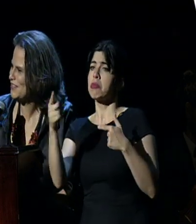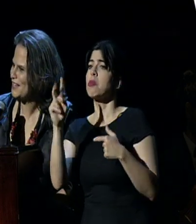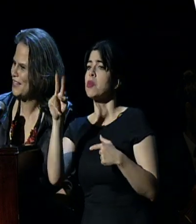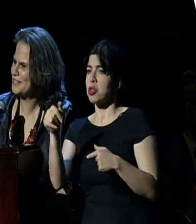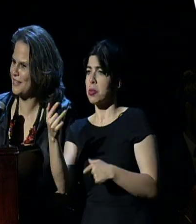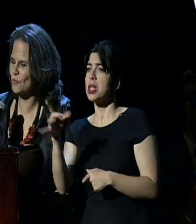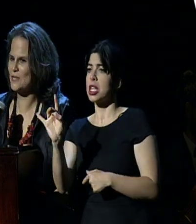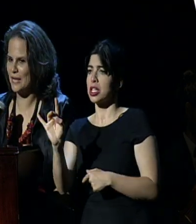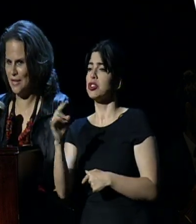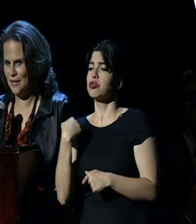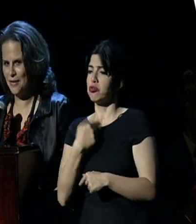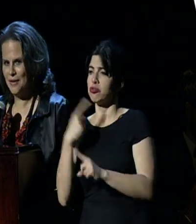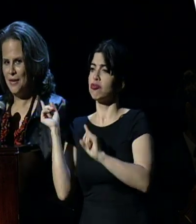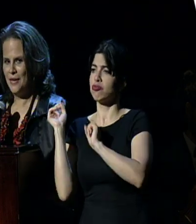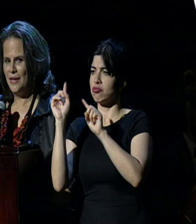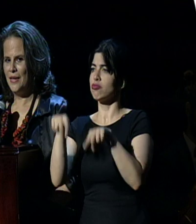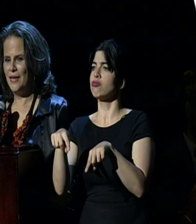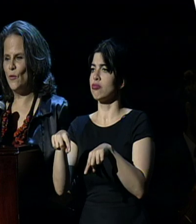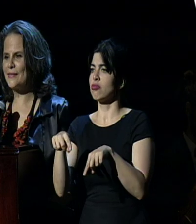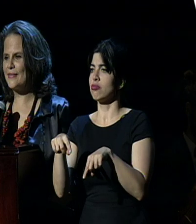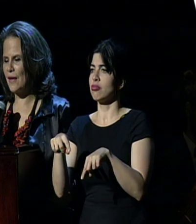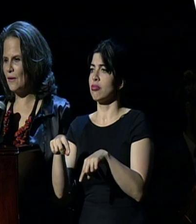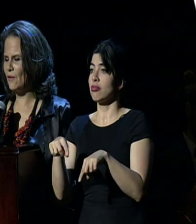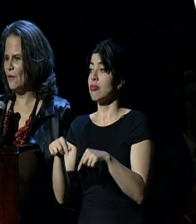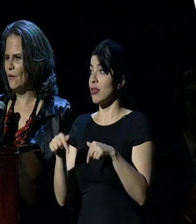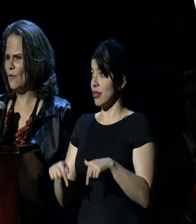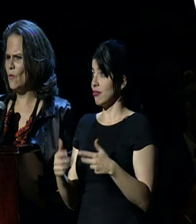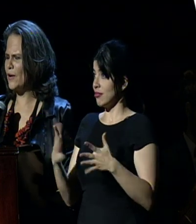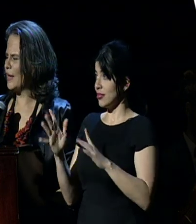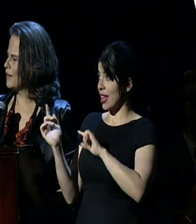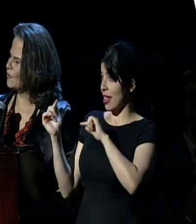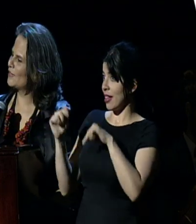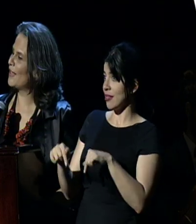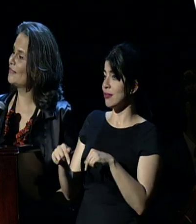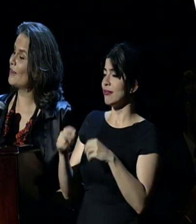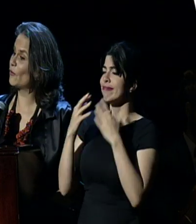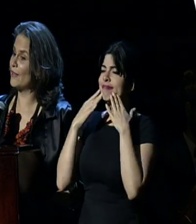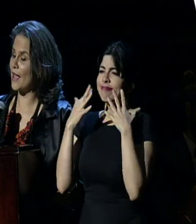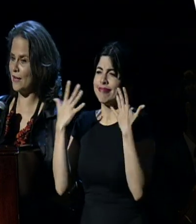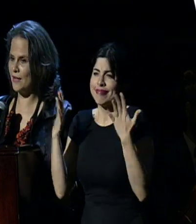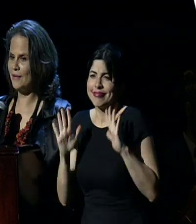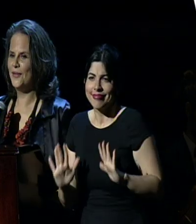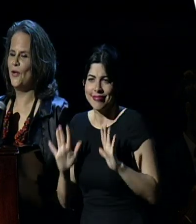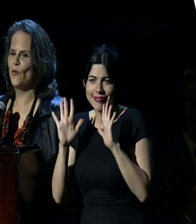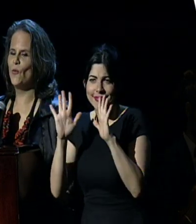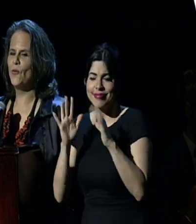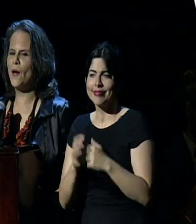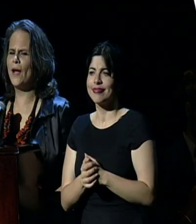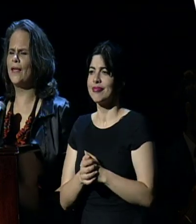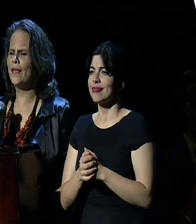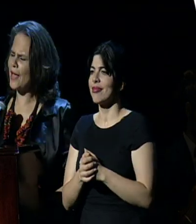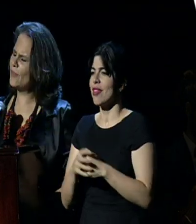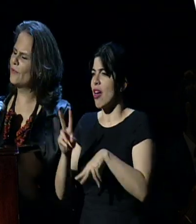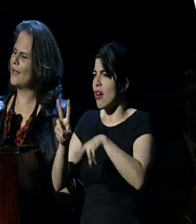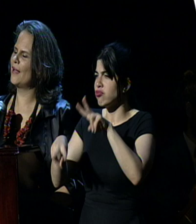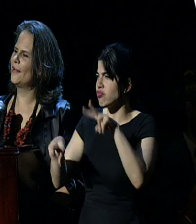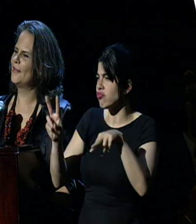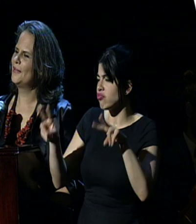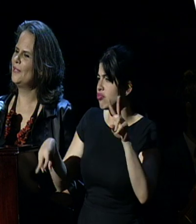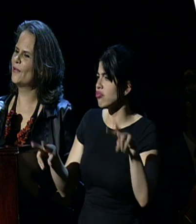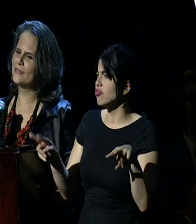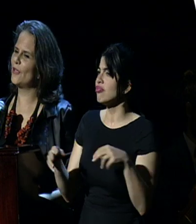2018 estaremos aquí, y lo están con una generosidad extraordinaria, con una variedad,